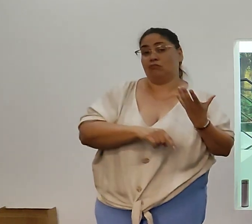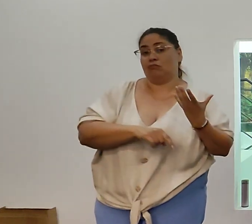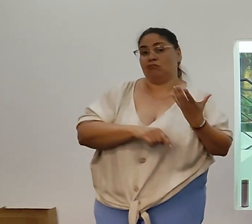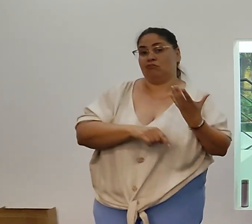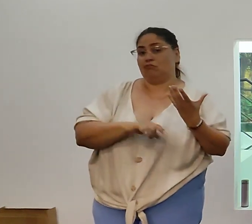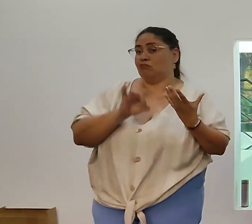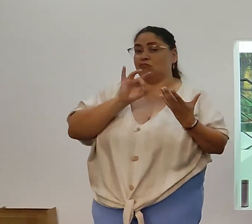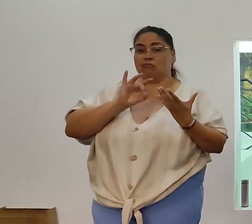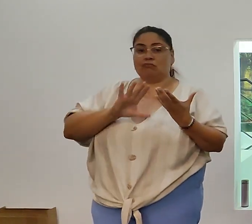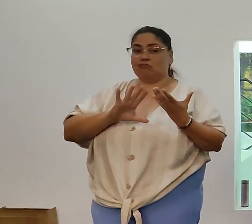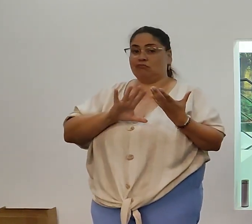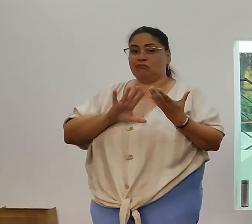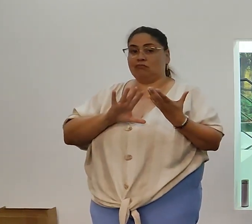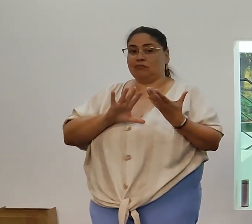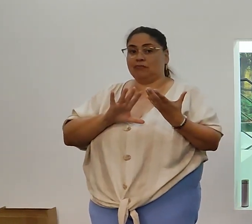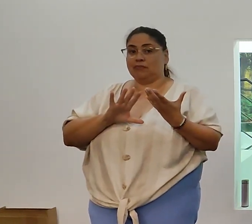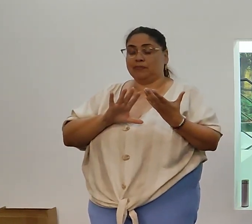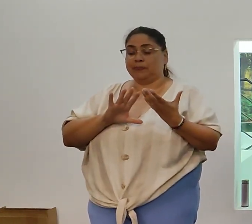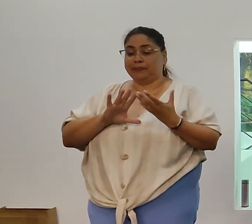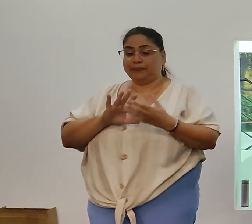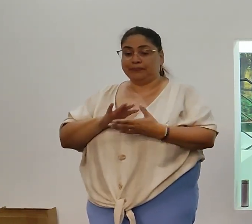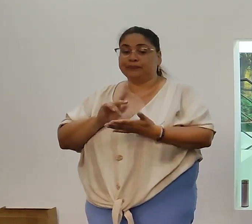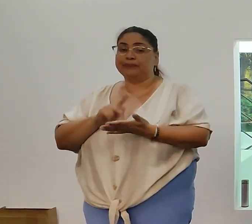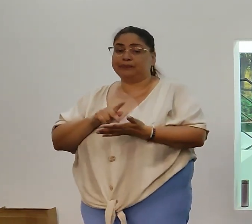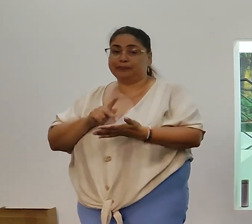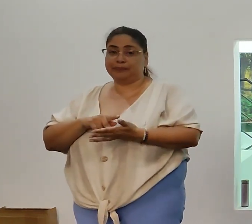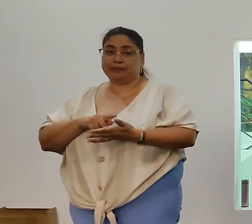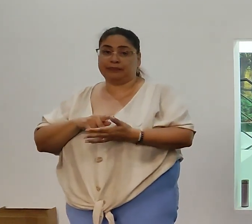meio termo. E essa é a verdade.